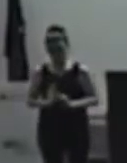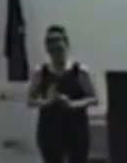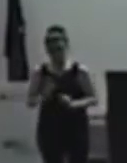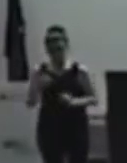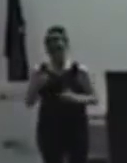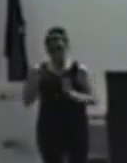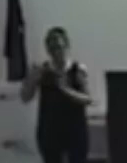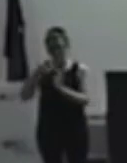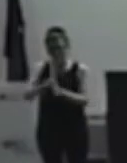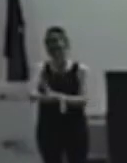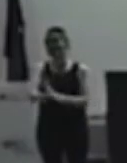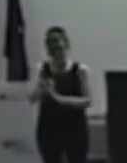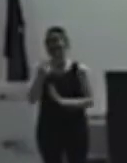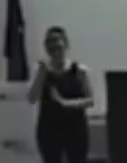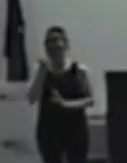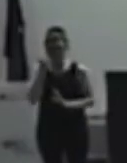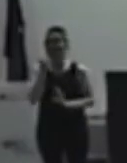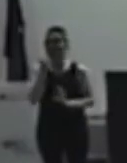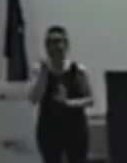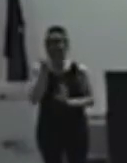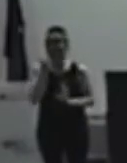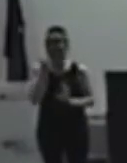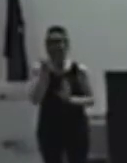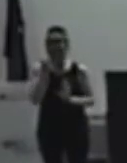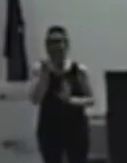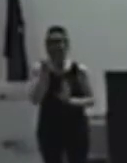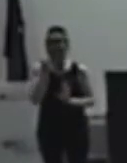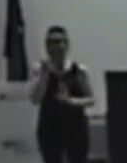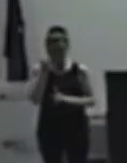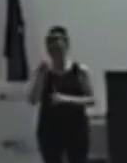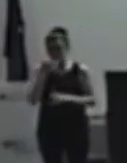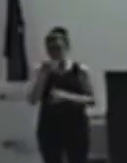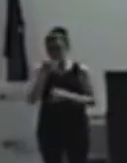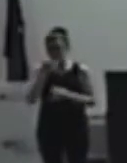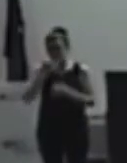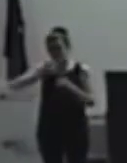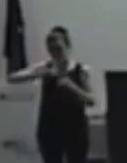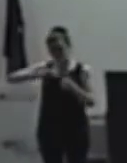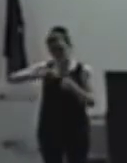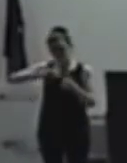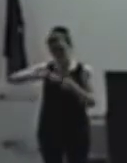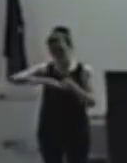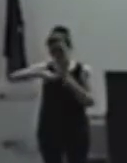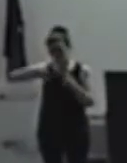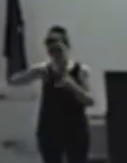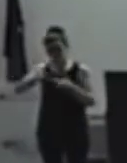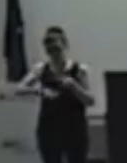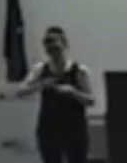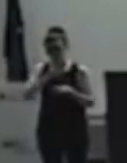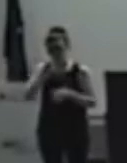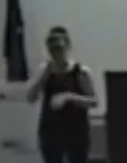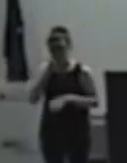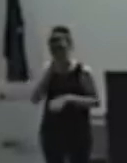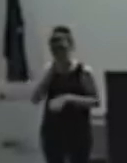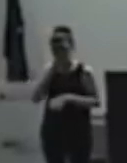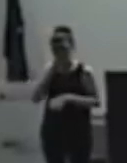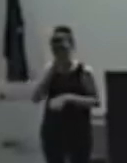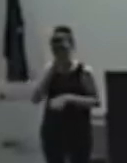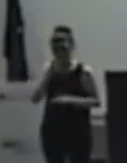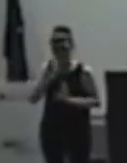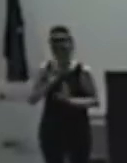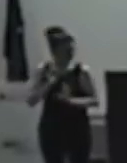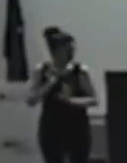que ver si utilizamos las nuevas tecnologías porque tenemos miedo.